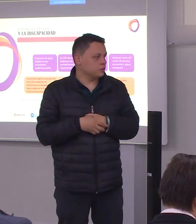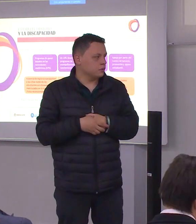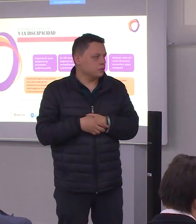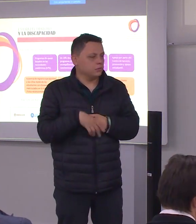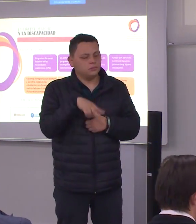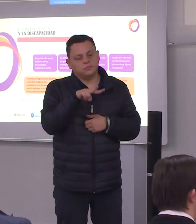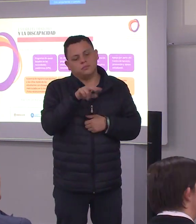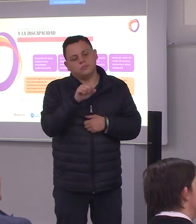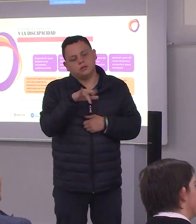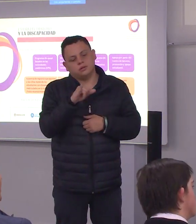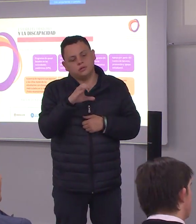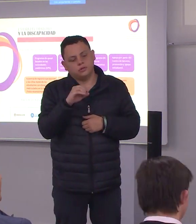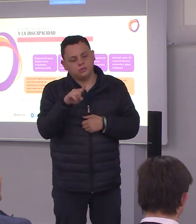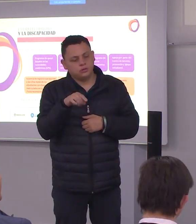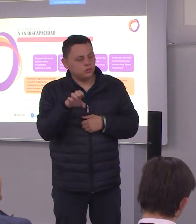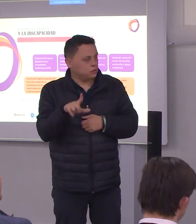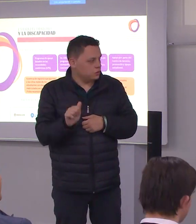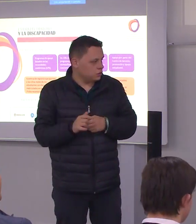varicocele